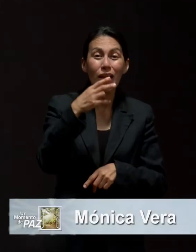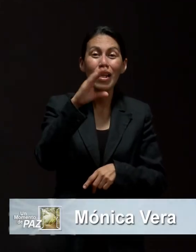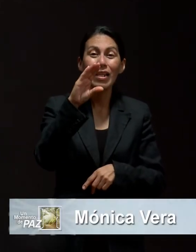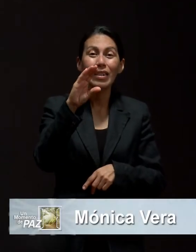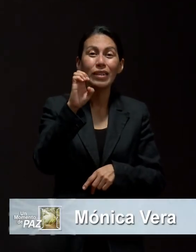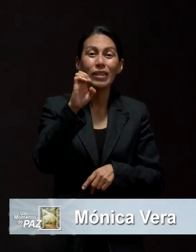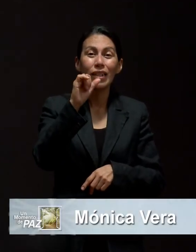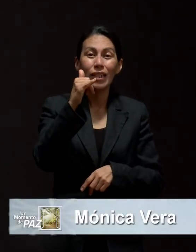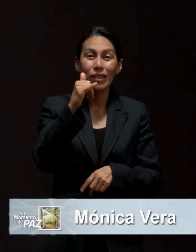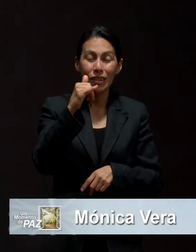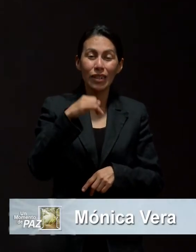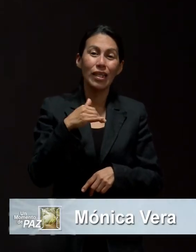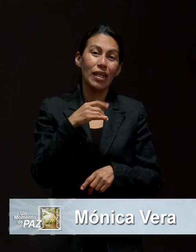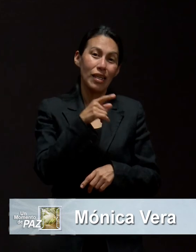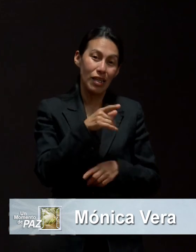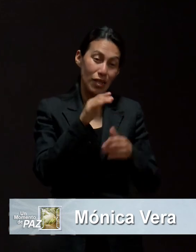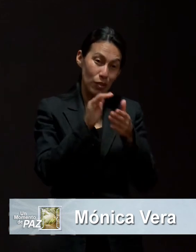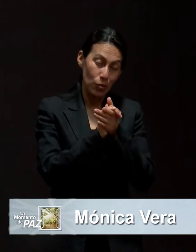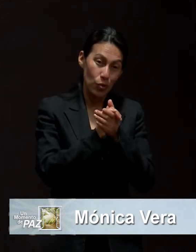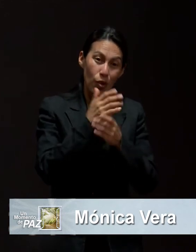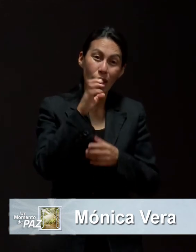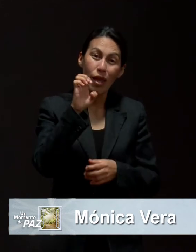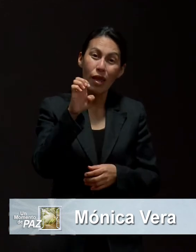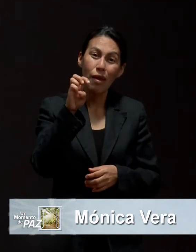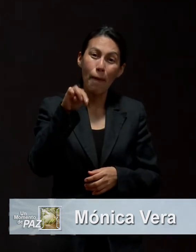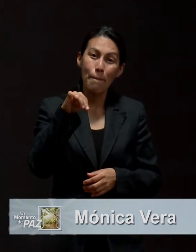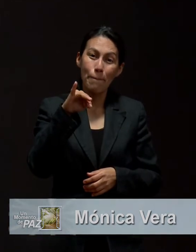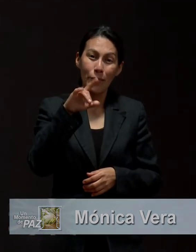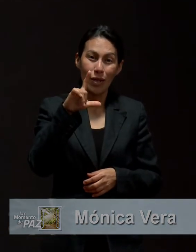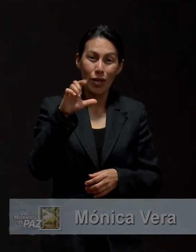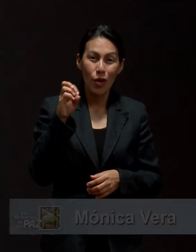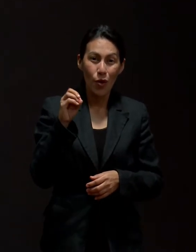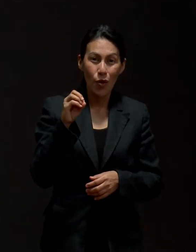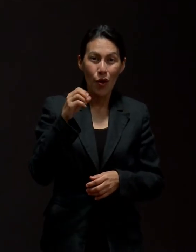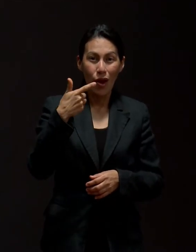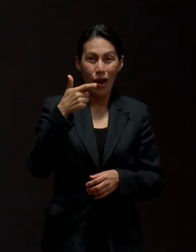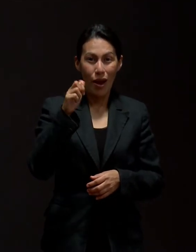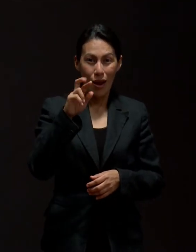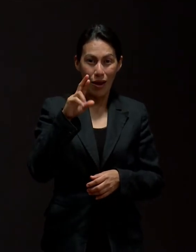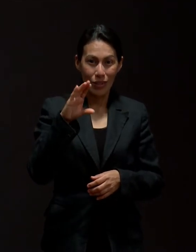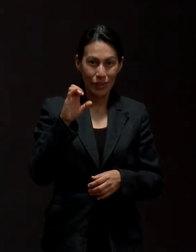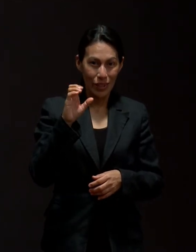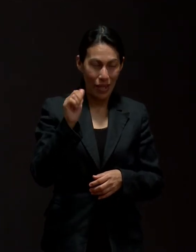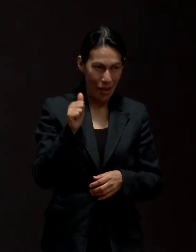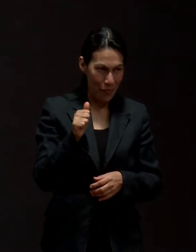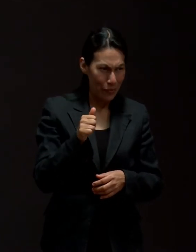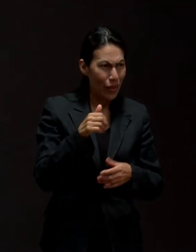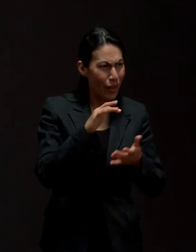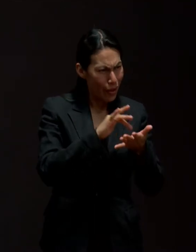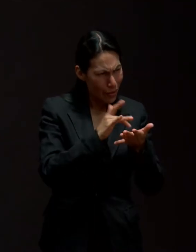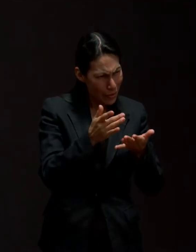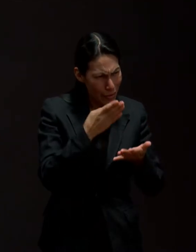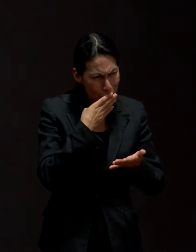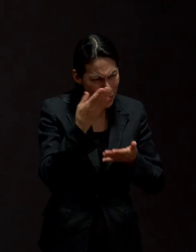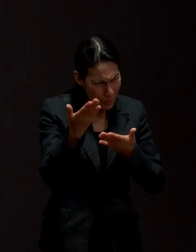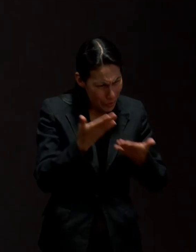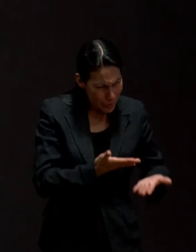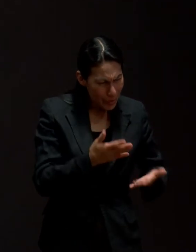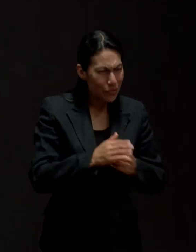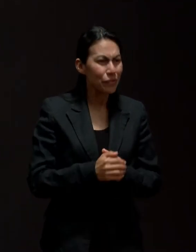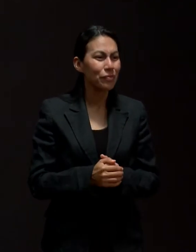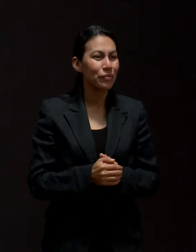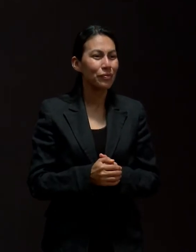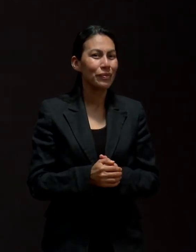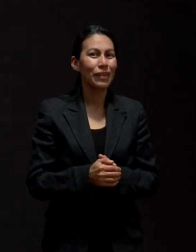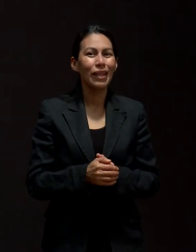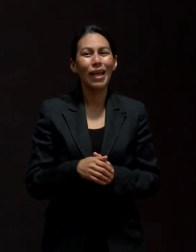platicar con Ceci y Emilio García. Bienvenidos, gracias por aceptar esta invitación de estar